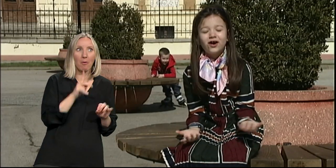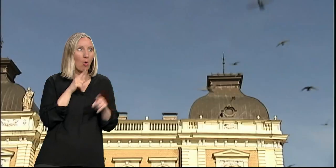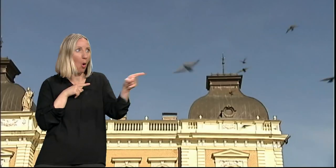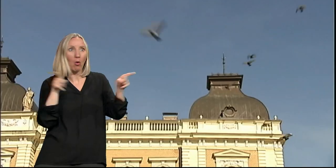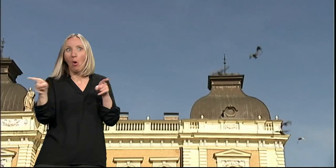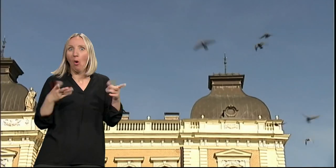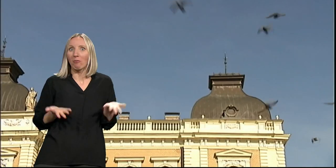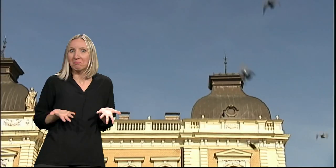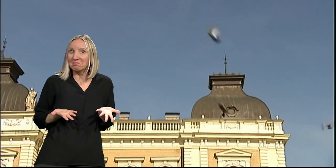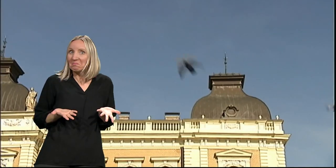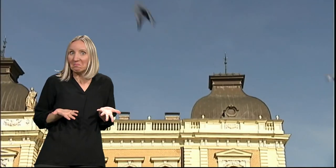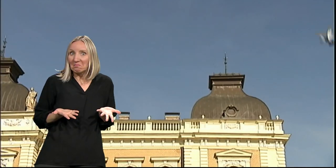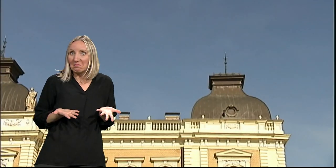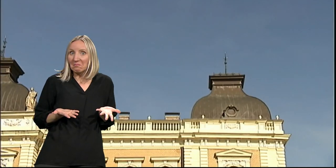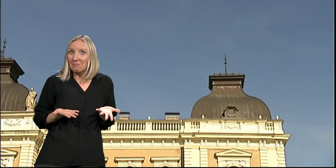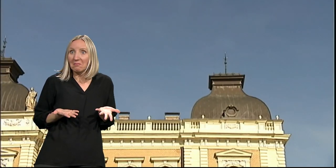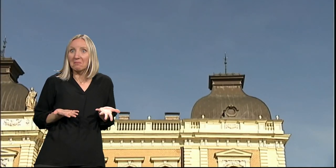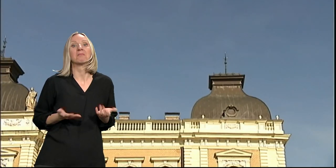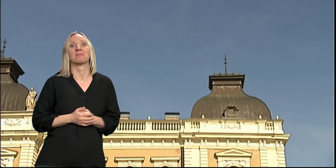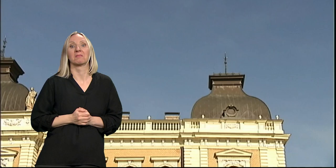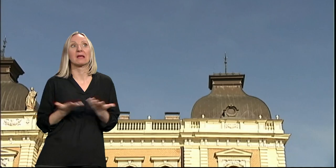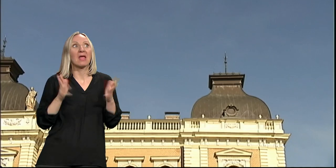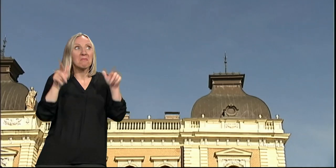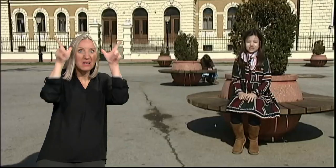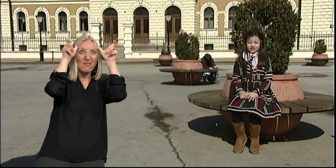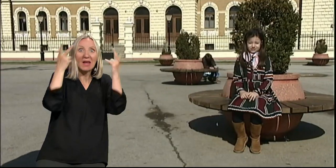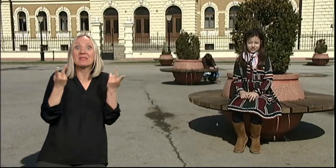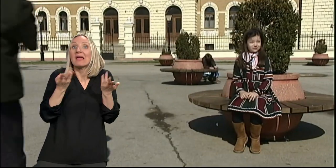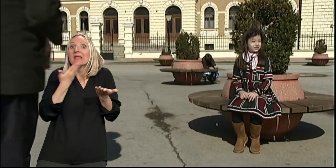su oni, gde zverki ima, a gde nema.